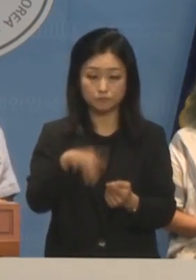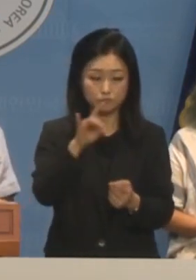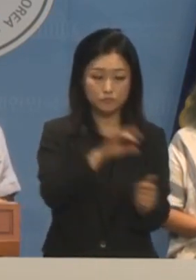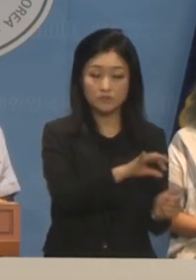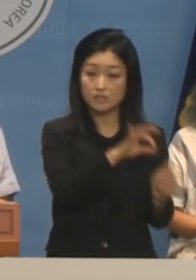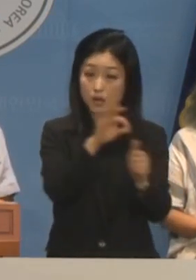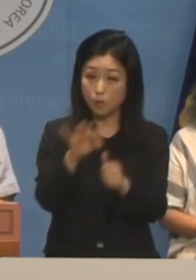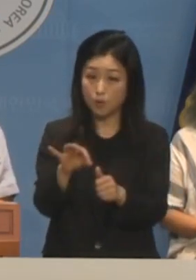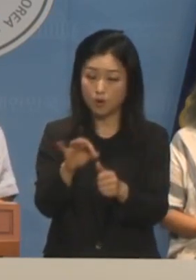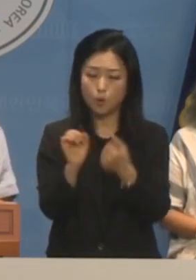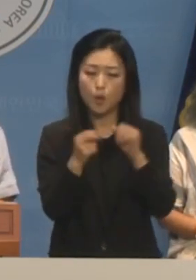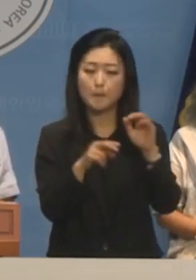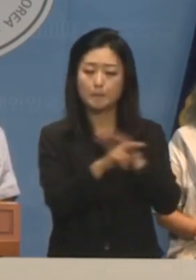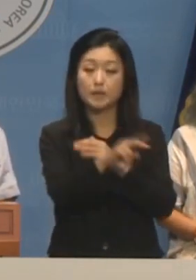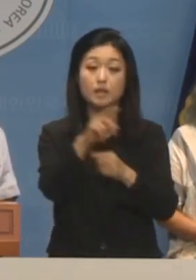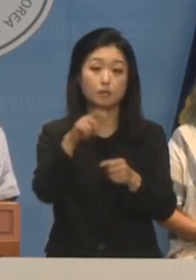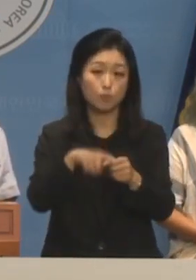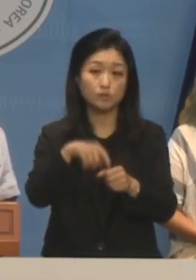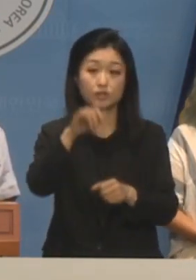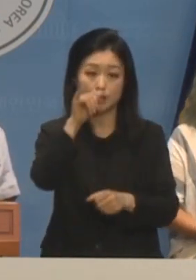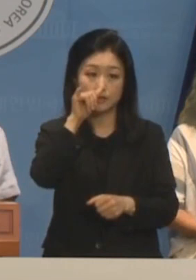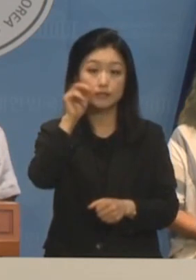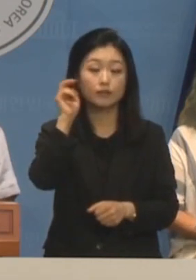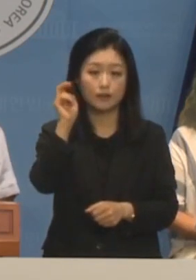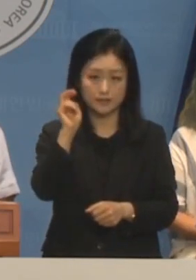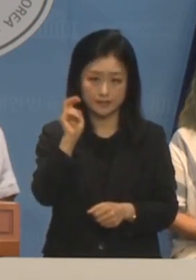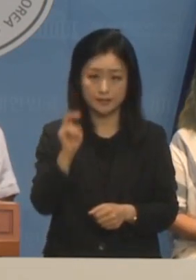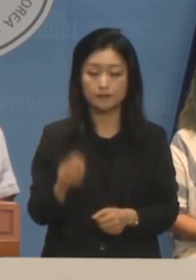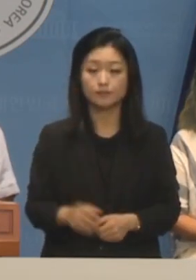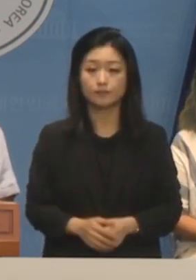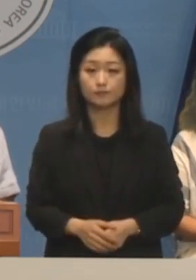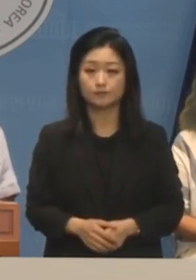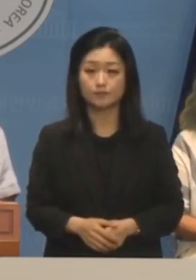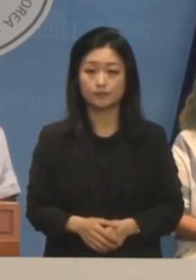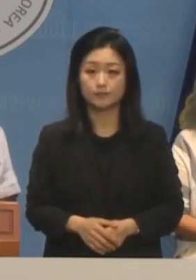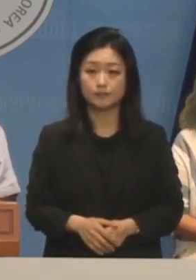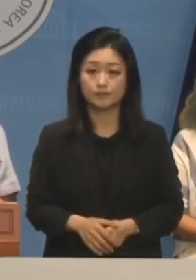의무를 회피하기 위한 의도로 보입니다.